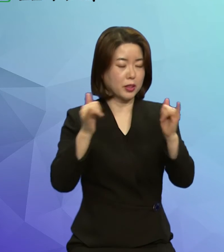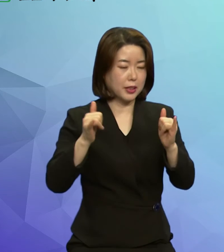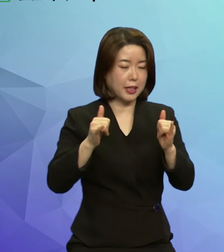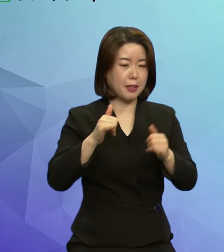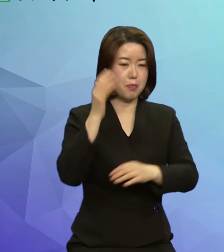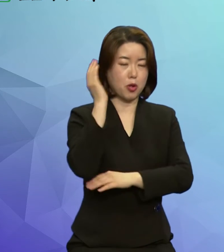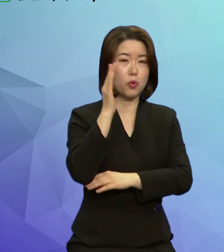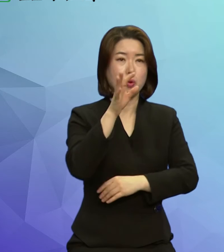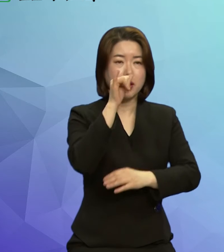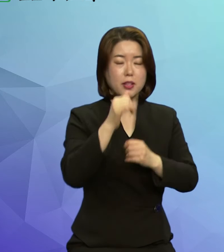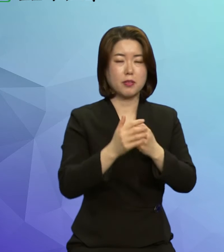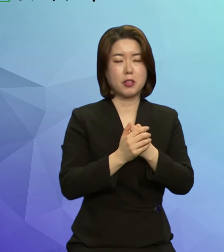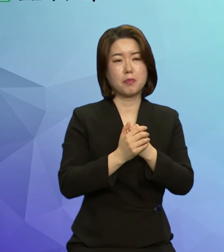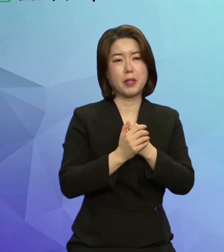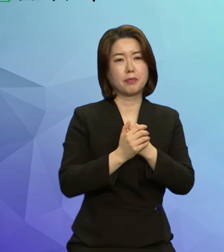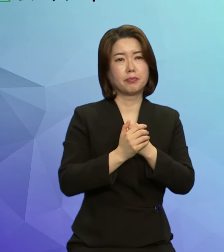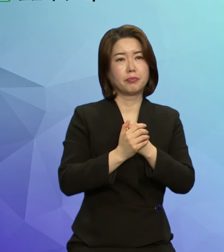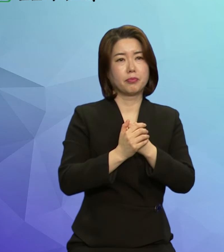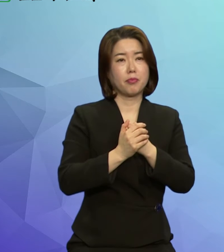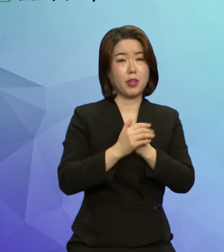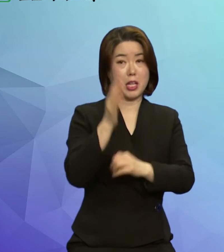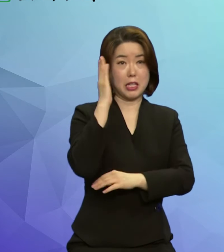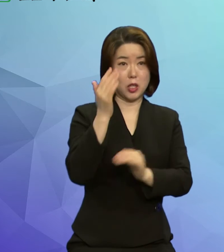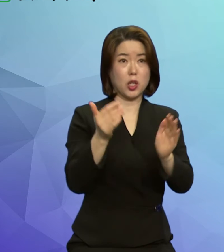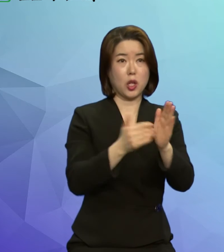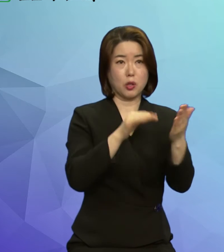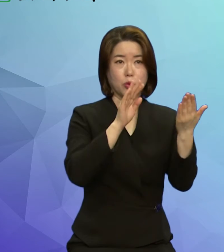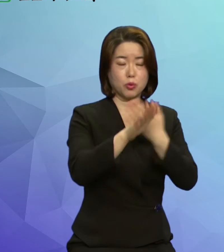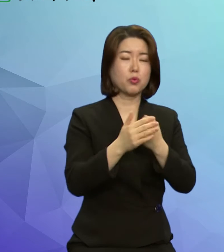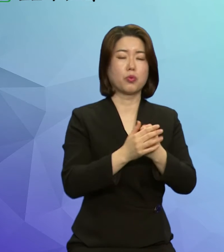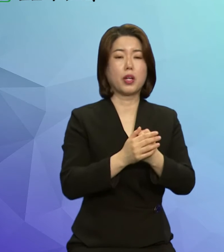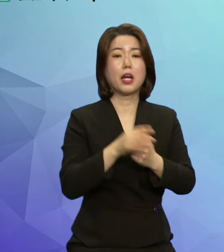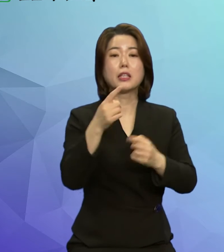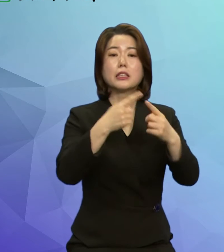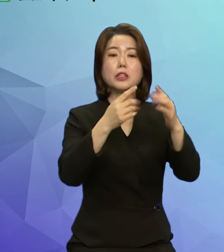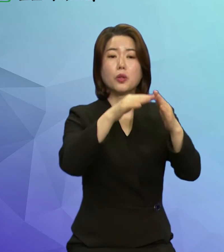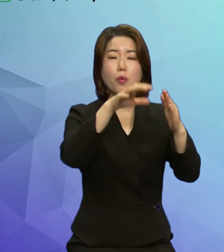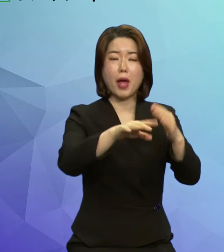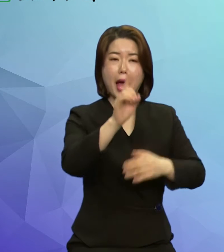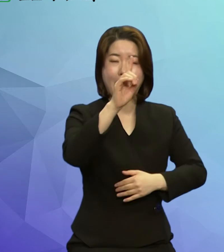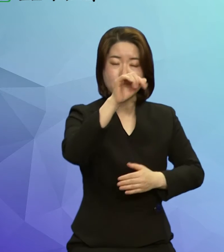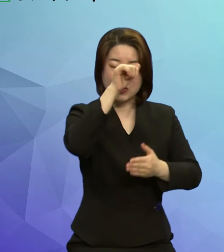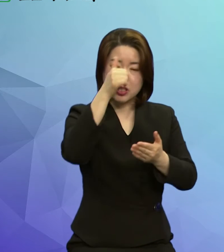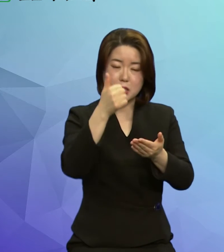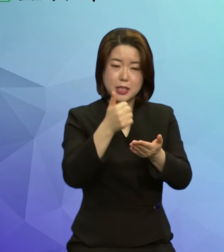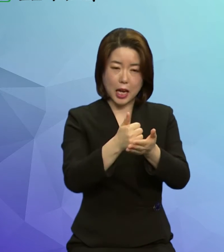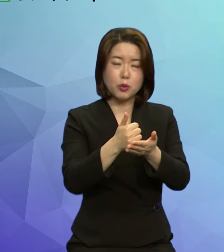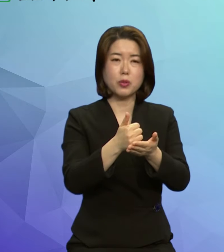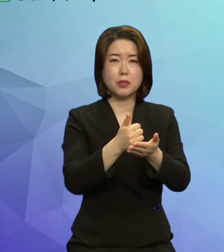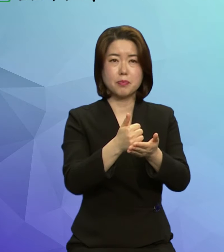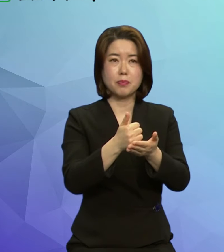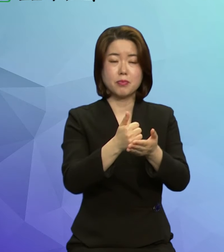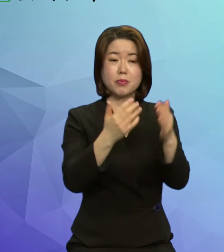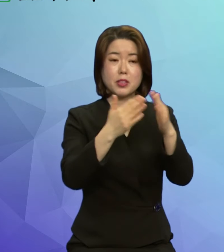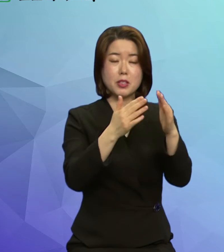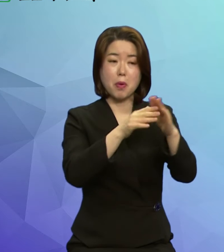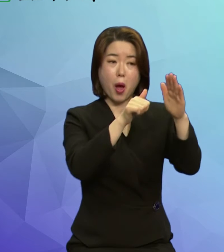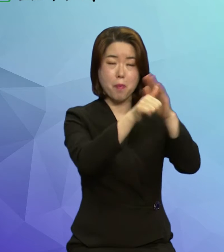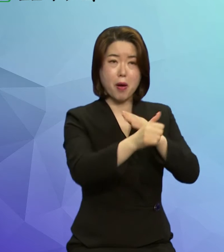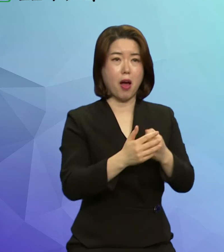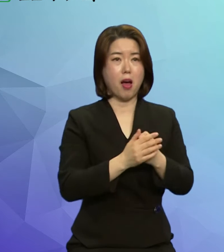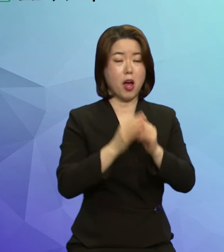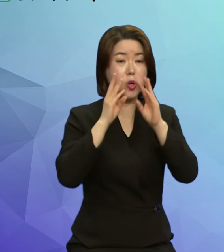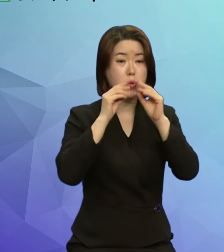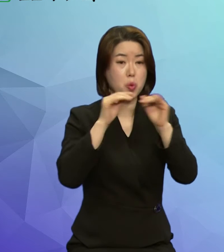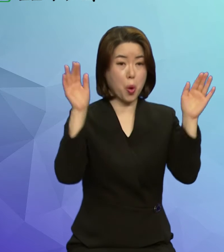준비를 마치고 그리고는 그 교회에 한 분 계신 장로님 댁 신방을 가셨습니다.